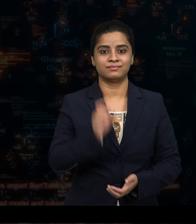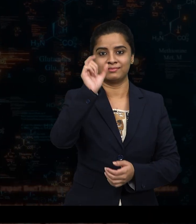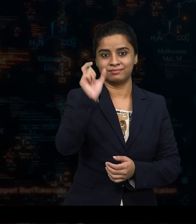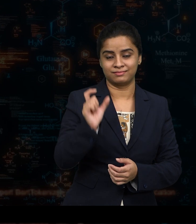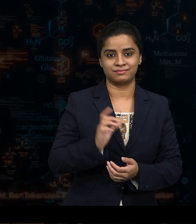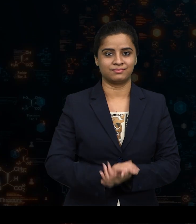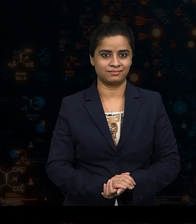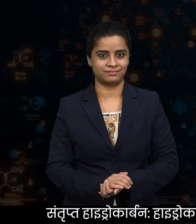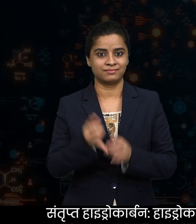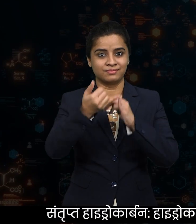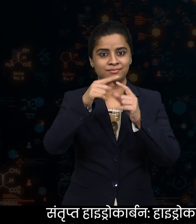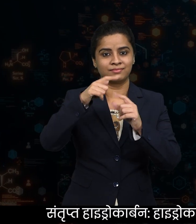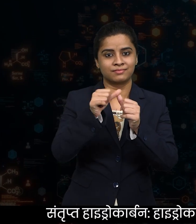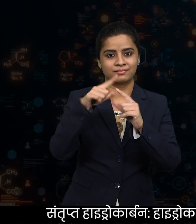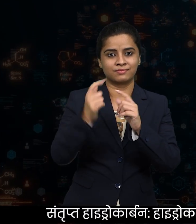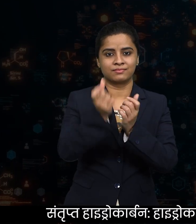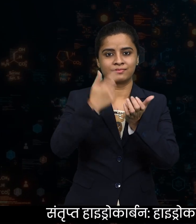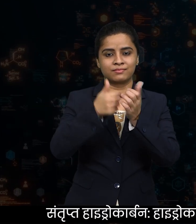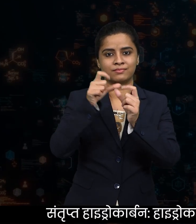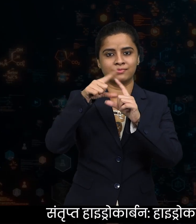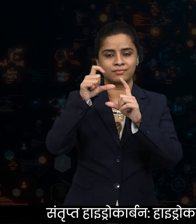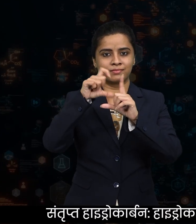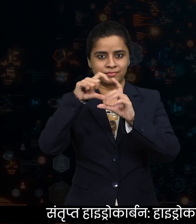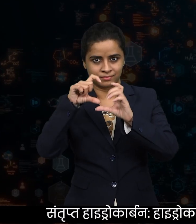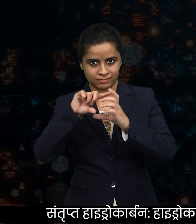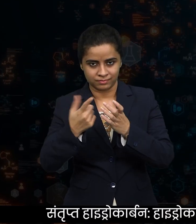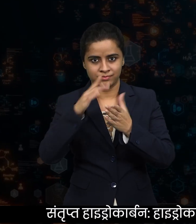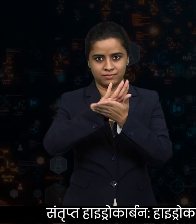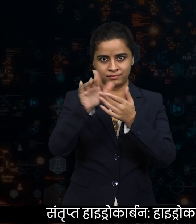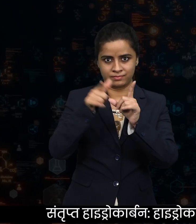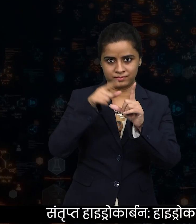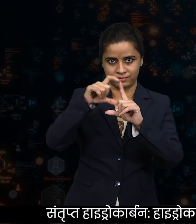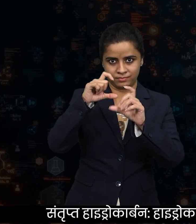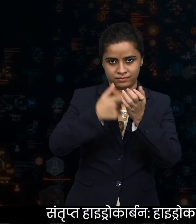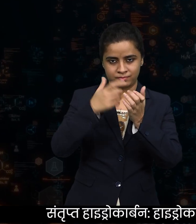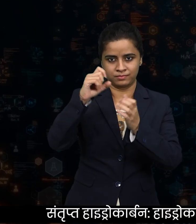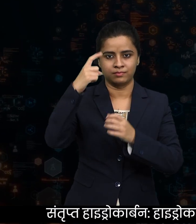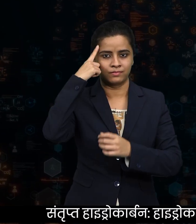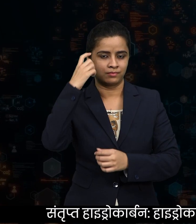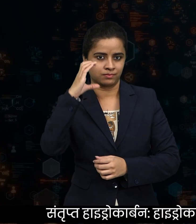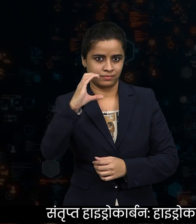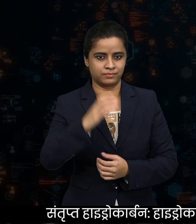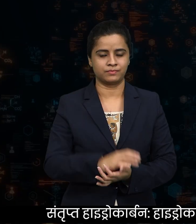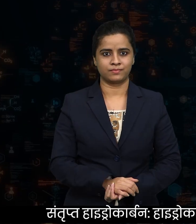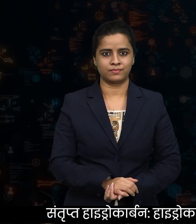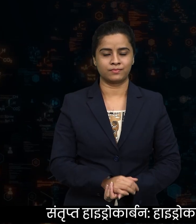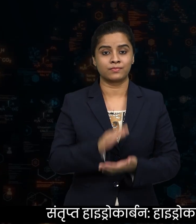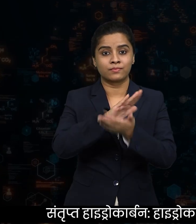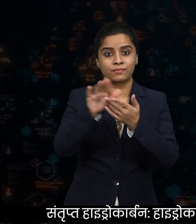मुख्य शब्द। संतृप्त हाइड्रोकार्बन, हाइड्रोकार्बन जिसमें केवल C-C